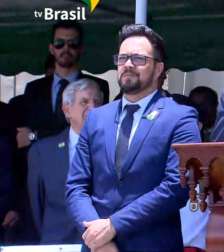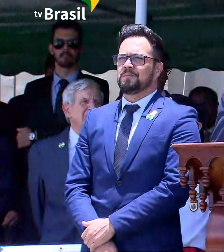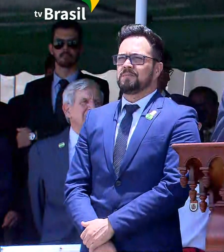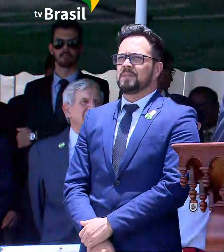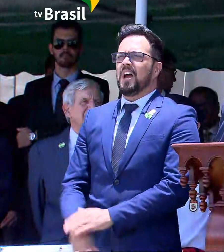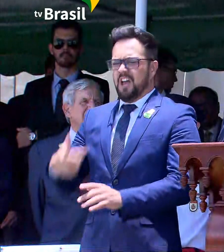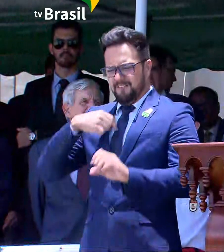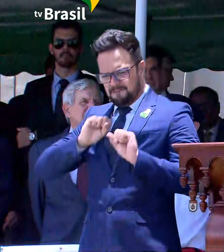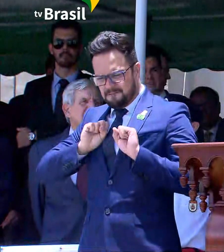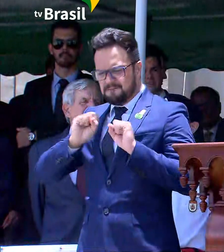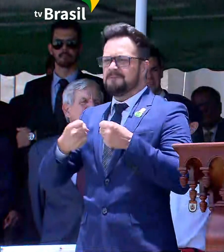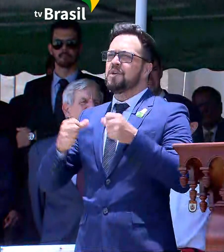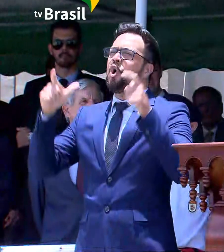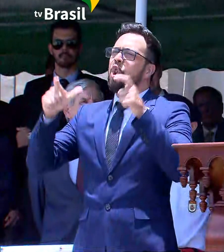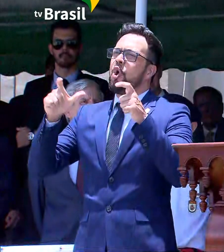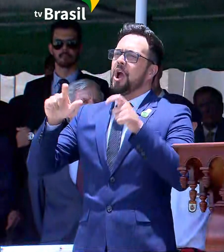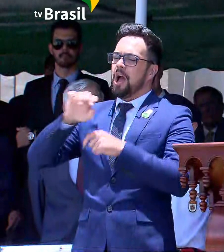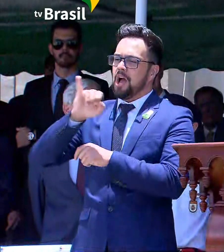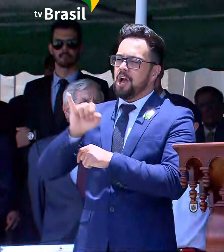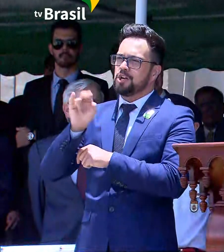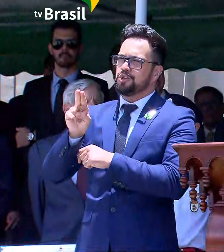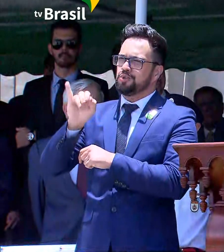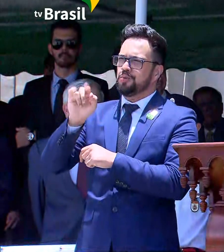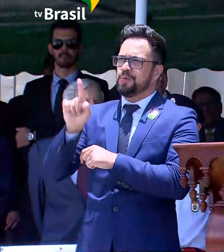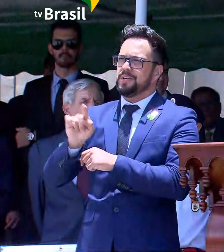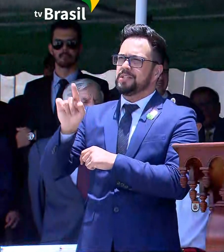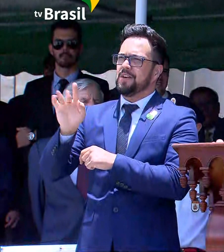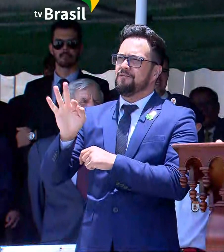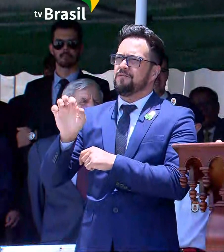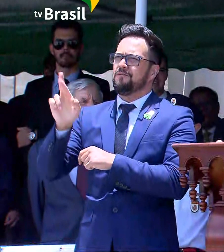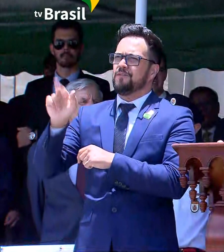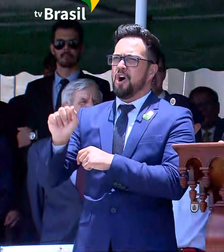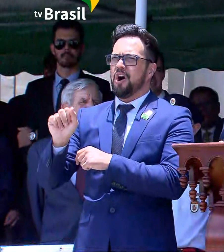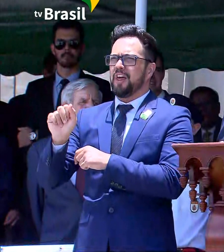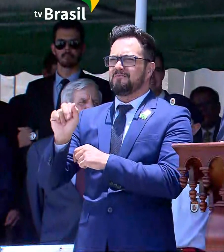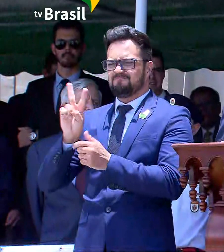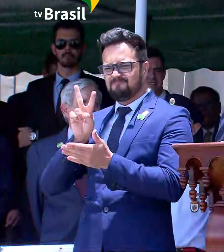Renasci em Juiz de Fora. E se estou aqui,